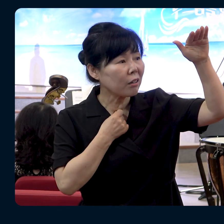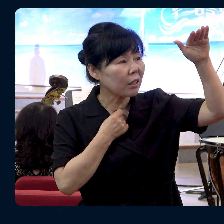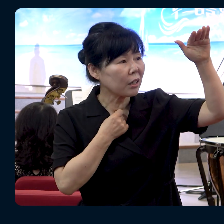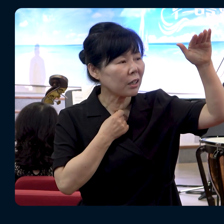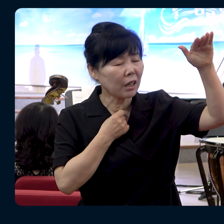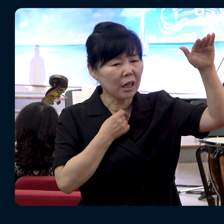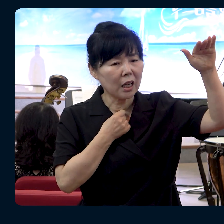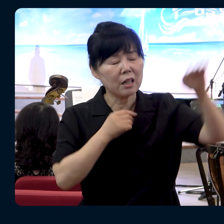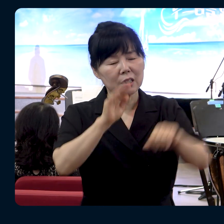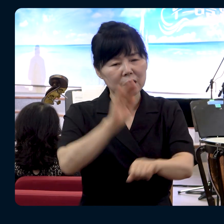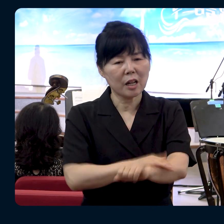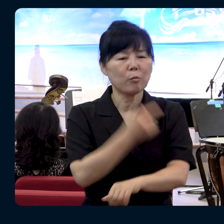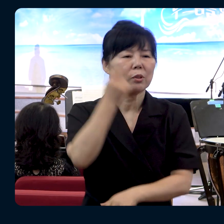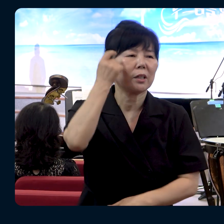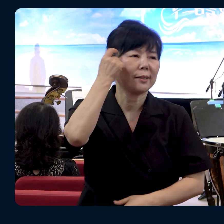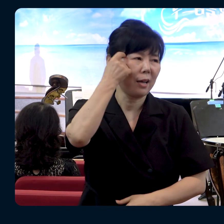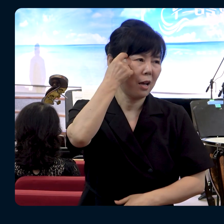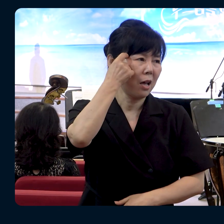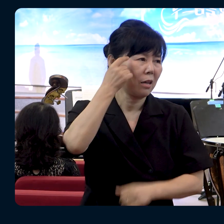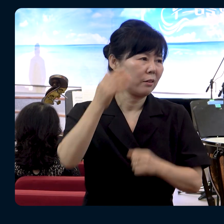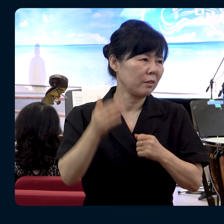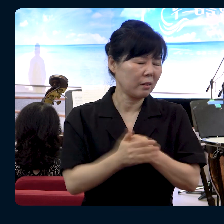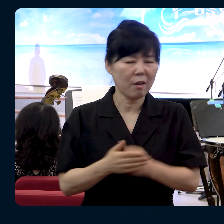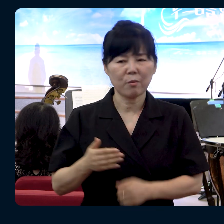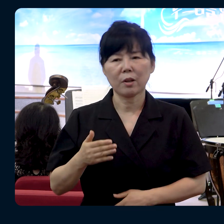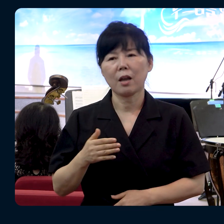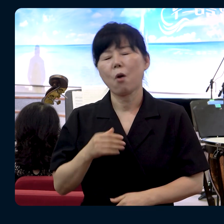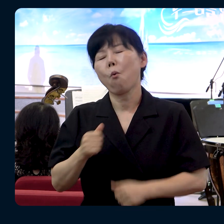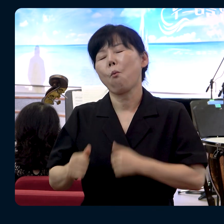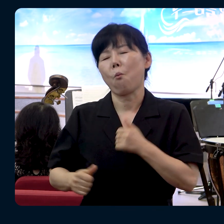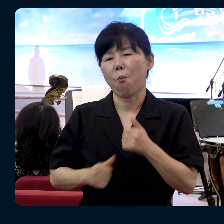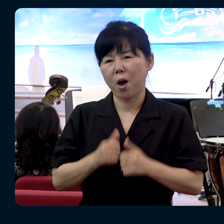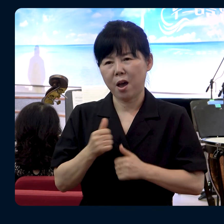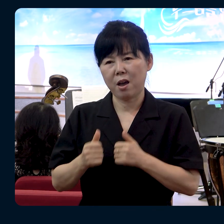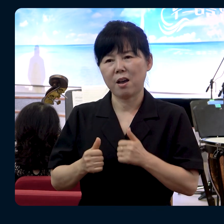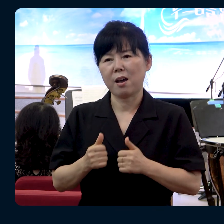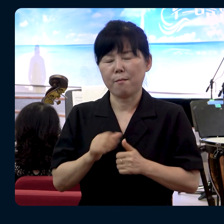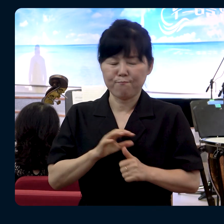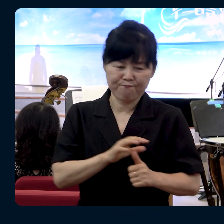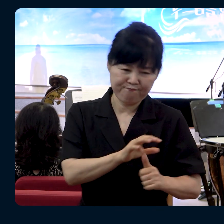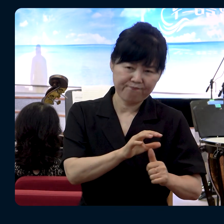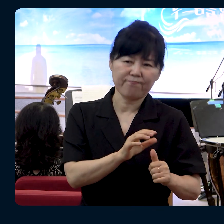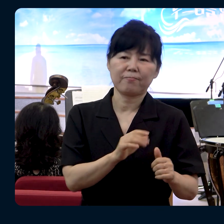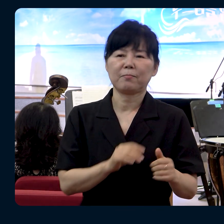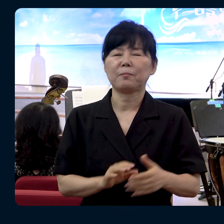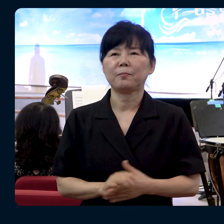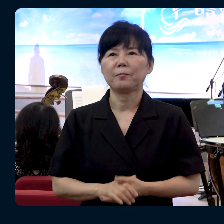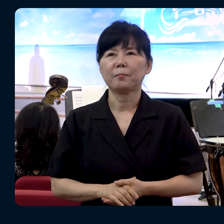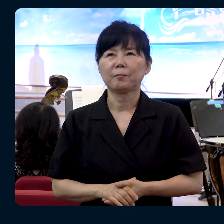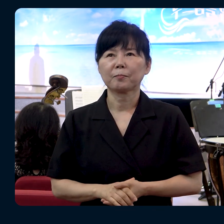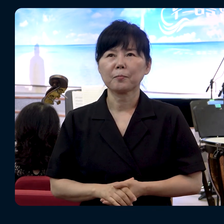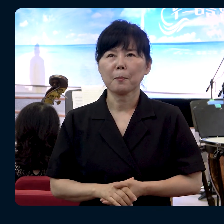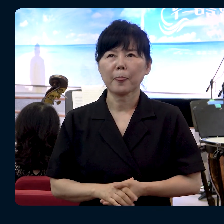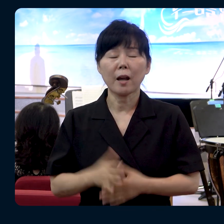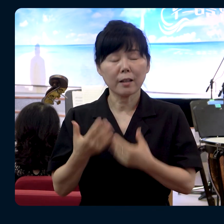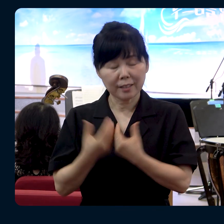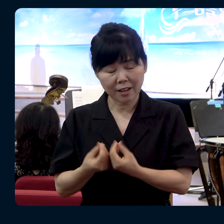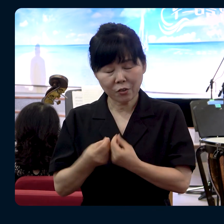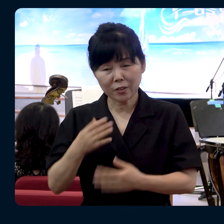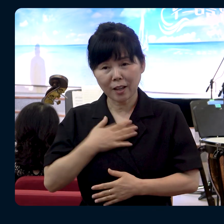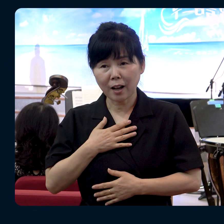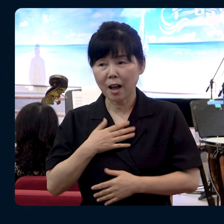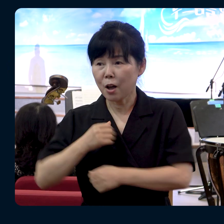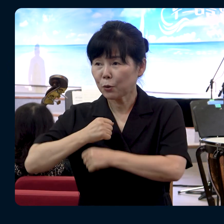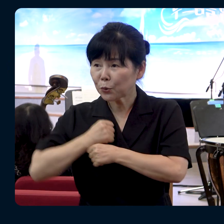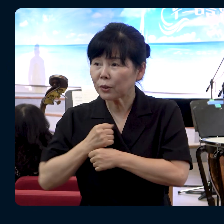잘못된 가치로 인해서 그가 분노에 사로잡히게 된 것입니다. 그 군대 갔을 때 얘기를